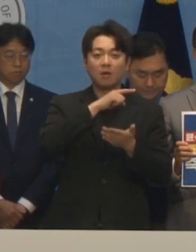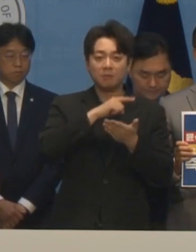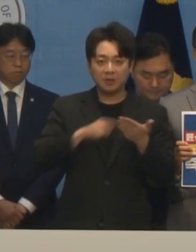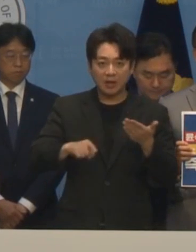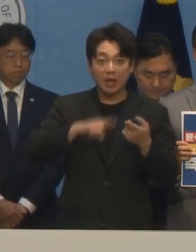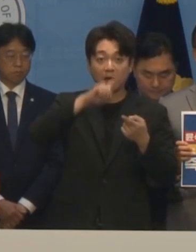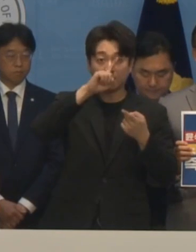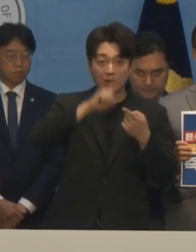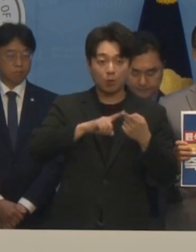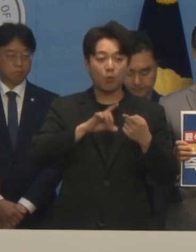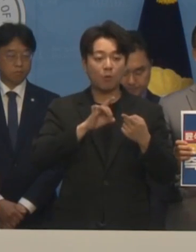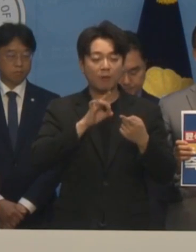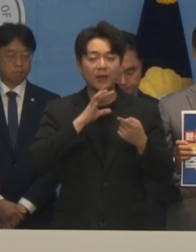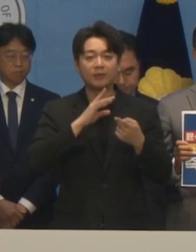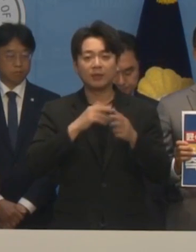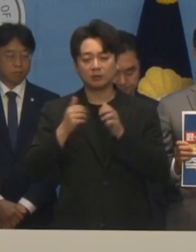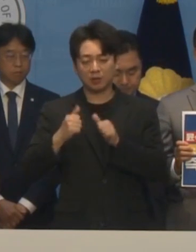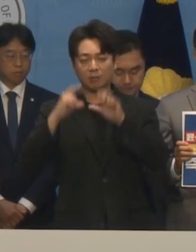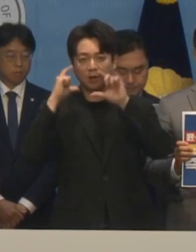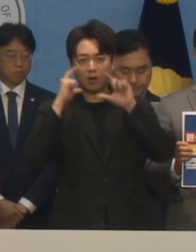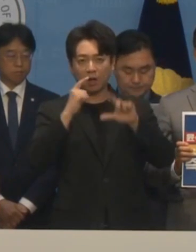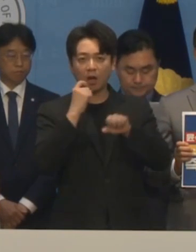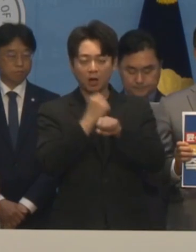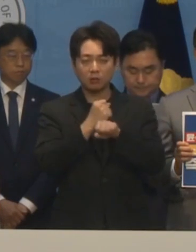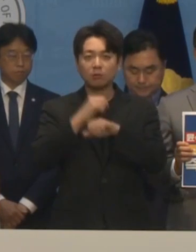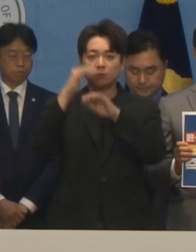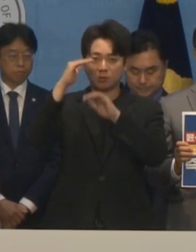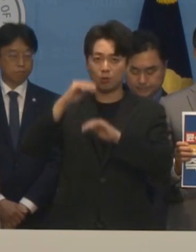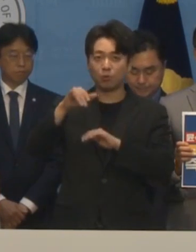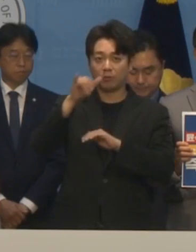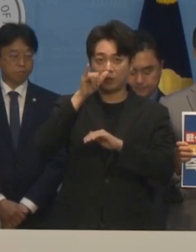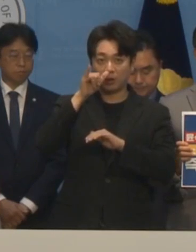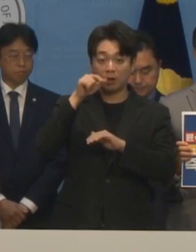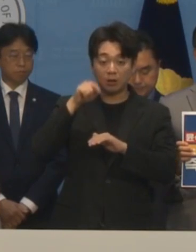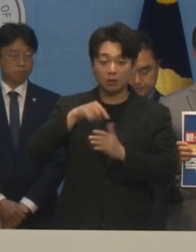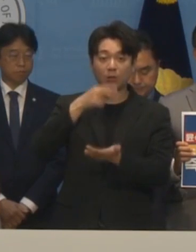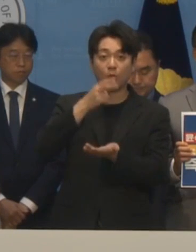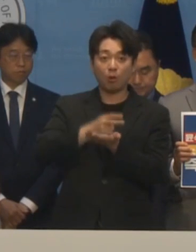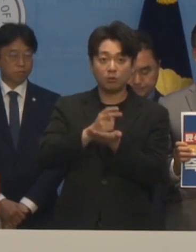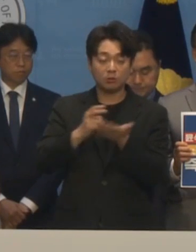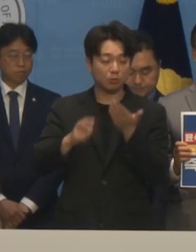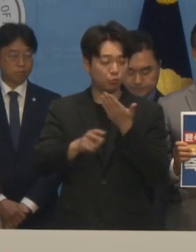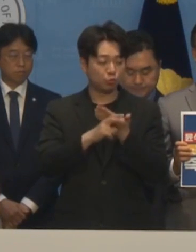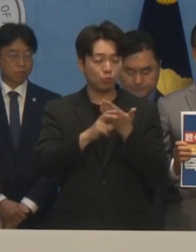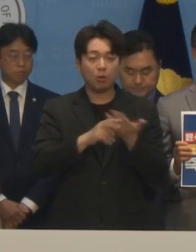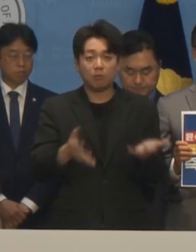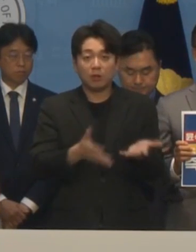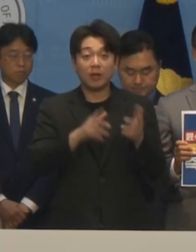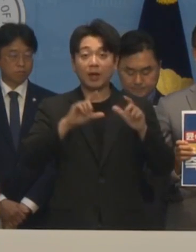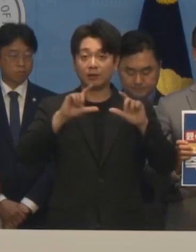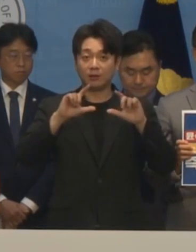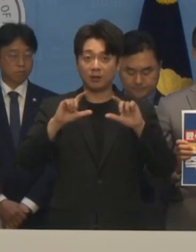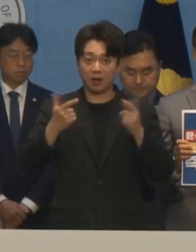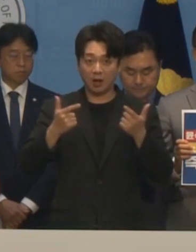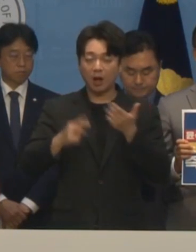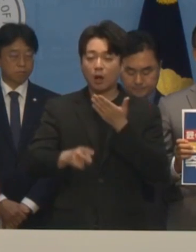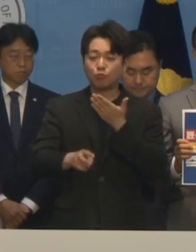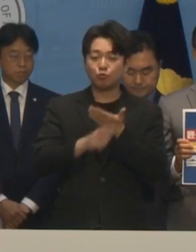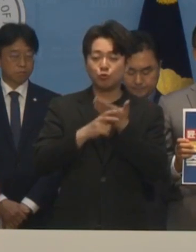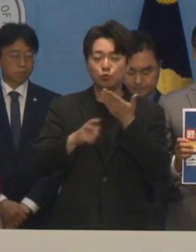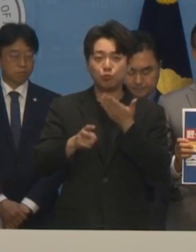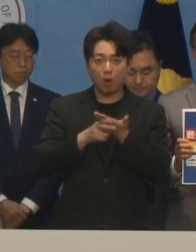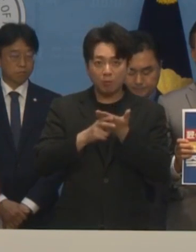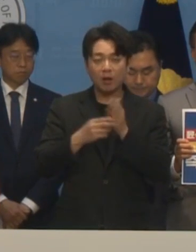법입니다. 이 법은 불법 파업을 조장하는 것이 아니라 불법 파업을 할 이유를 없애는